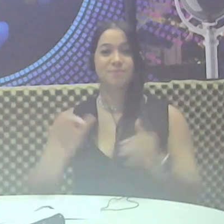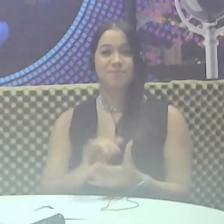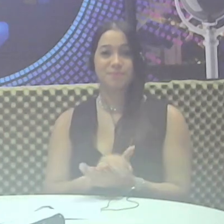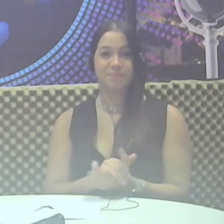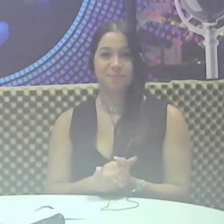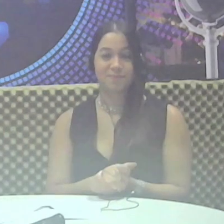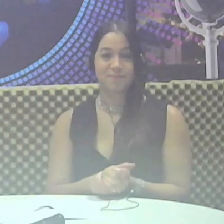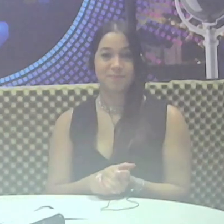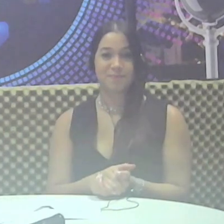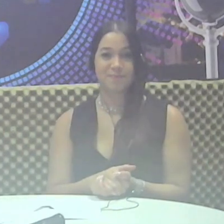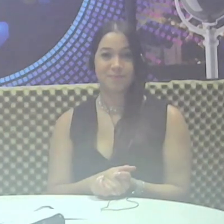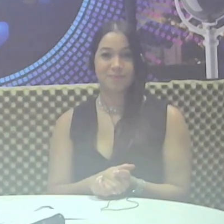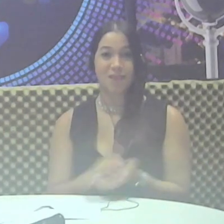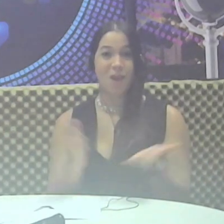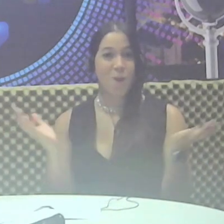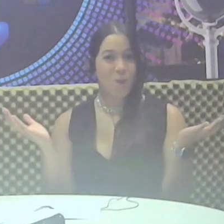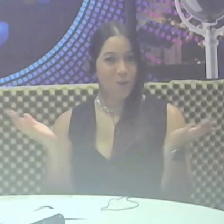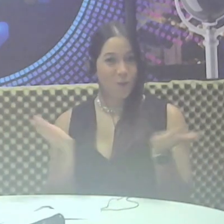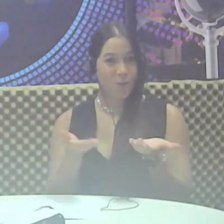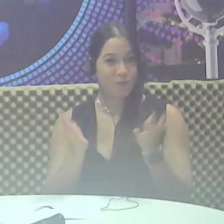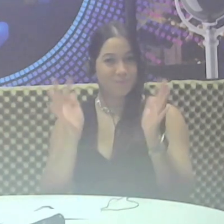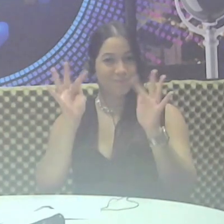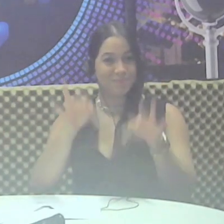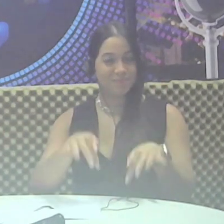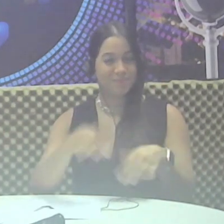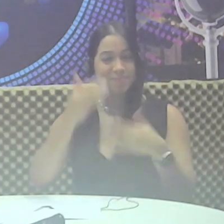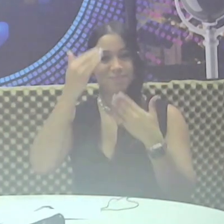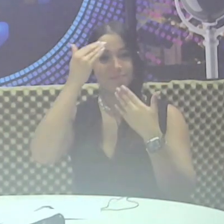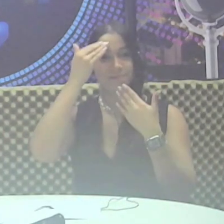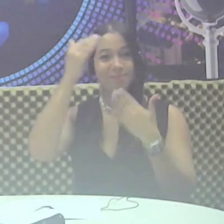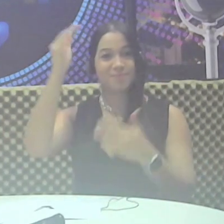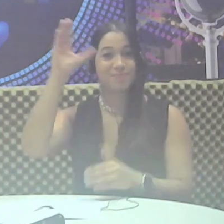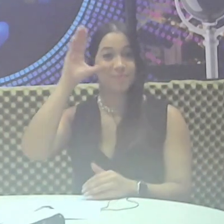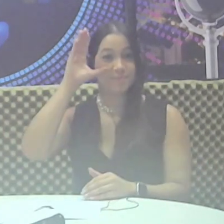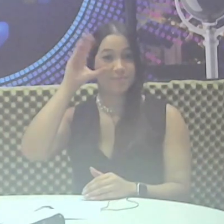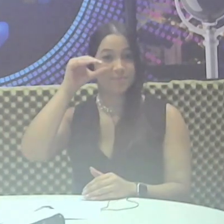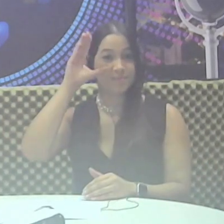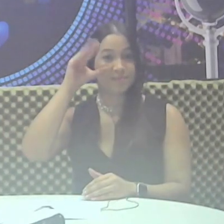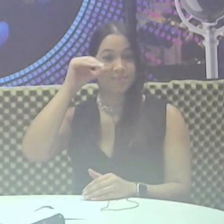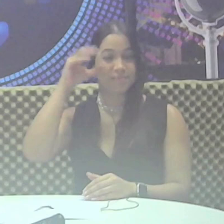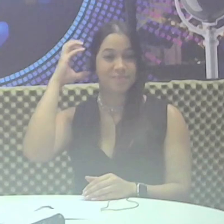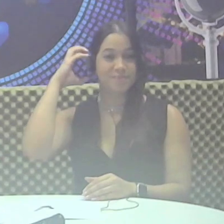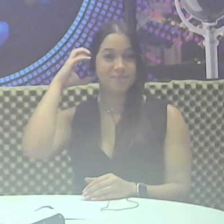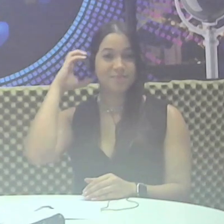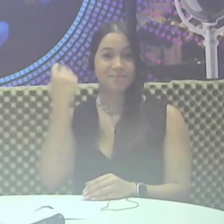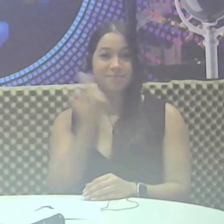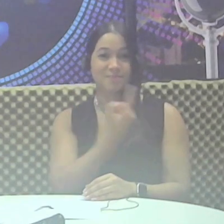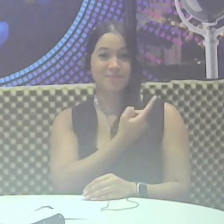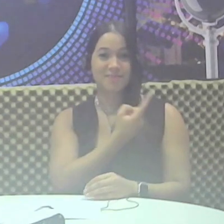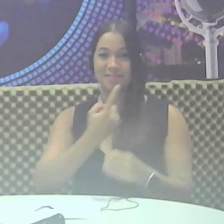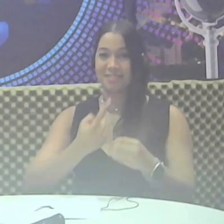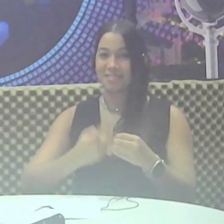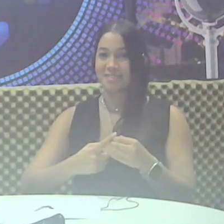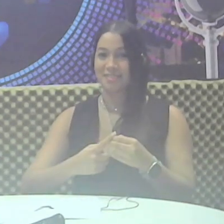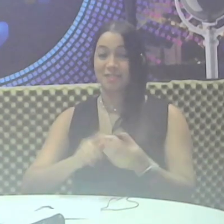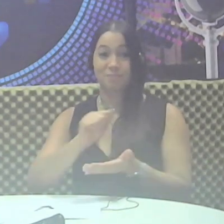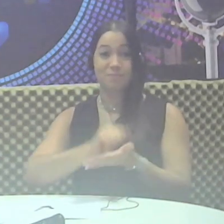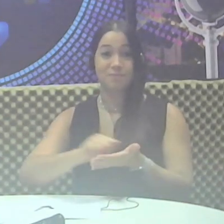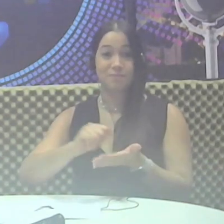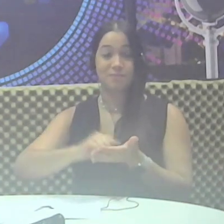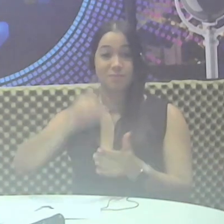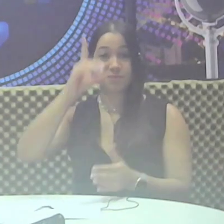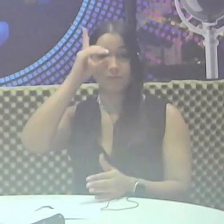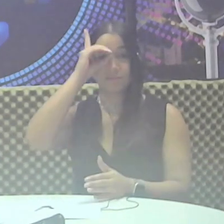notícias. A edição de hoje fica por aqui. Obrigado pela sua audiência. Rádio Nossa Cidade. Edição